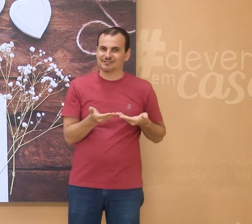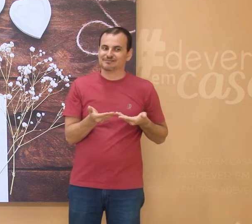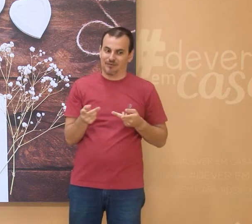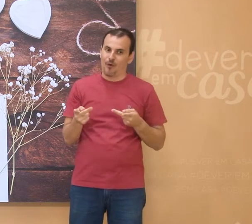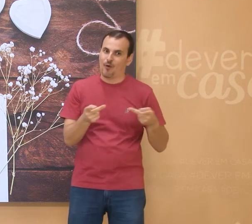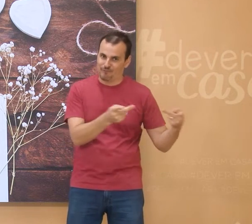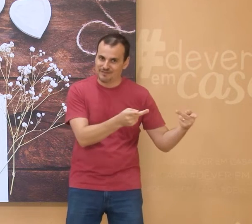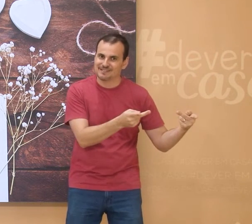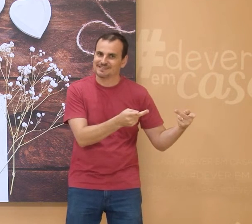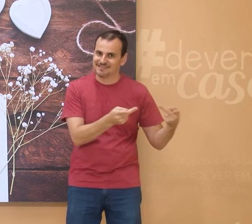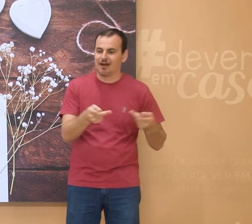baile.